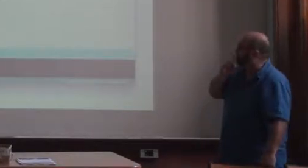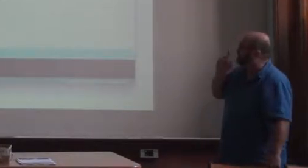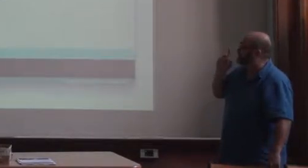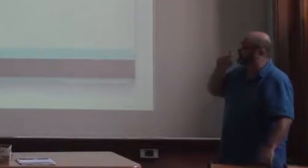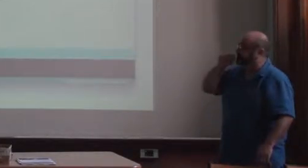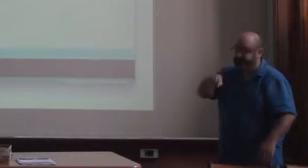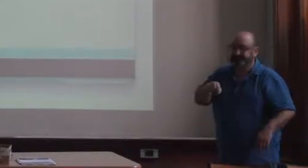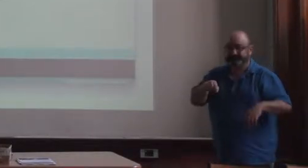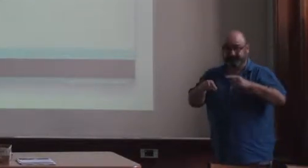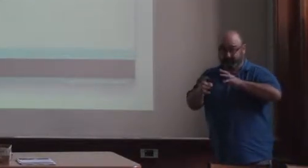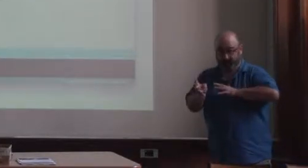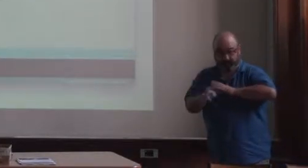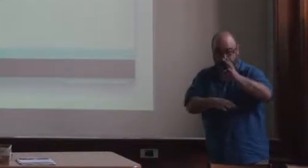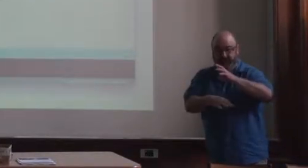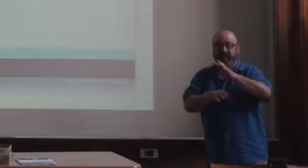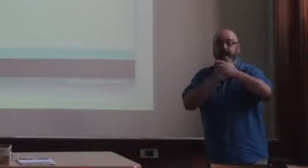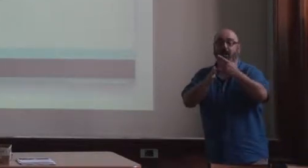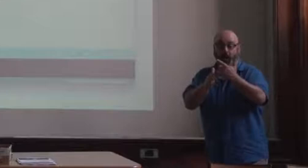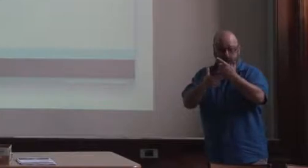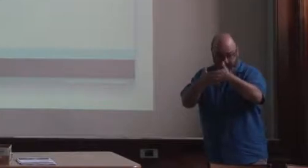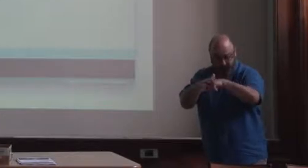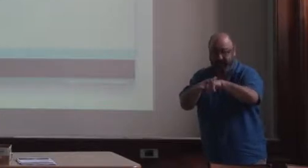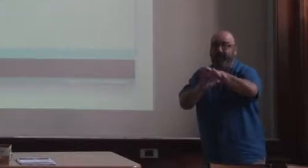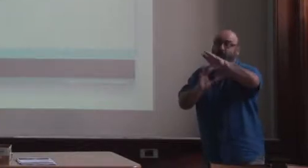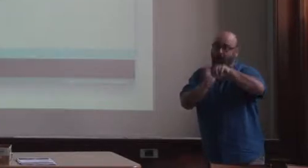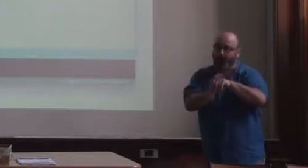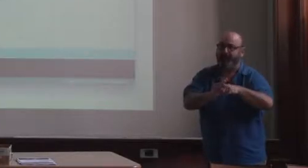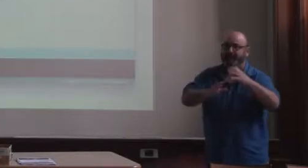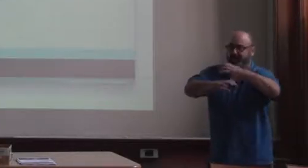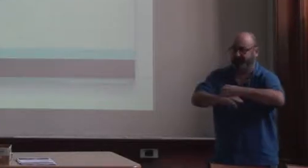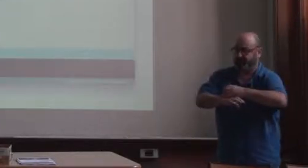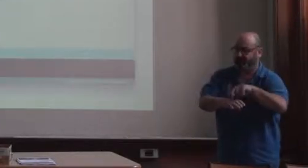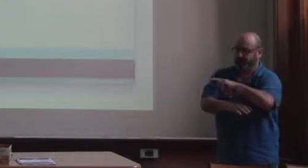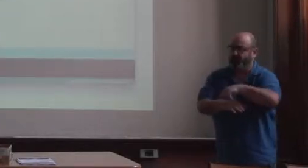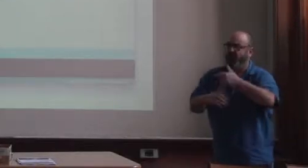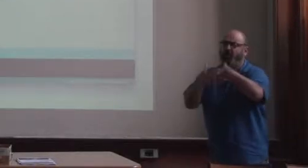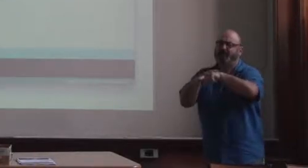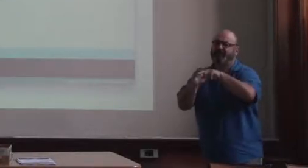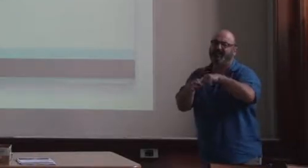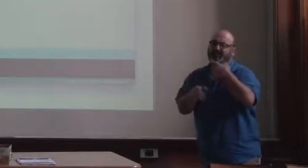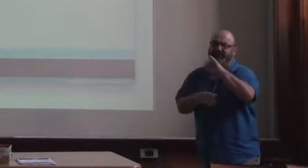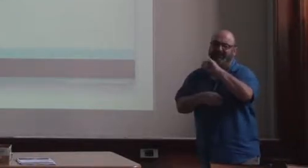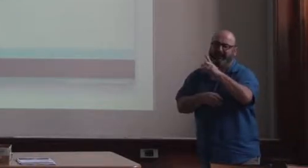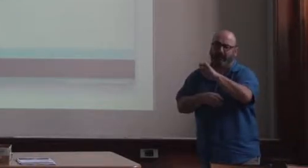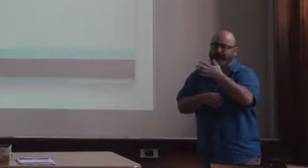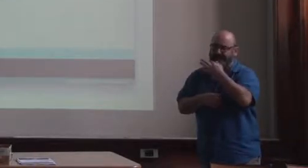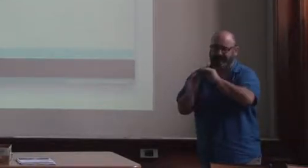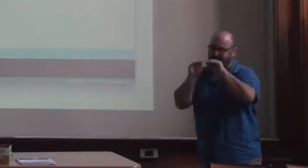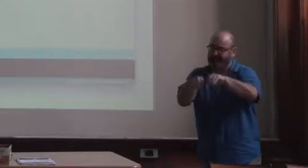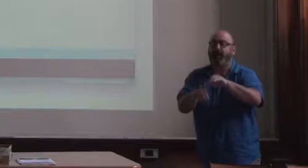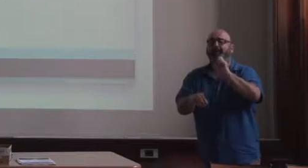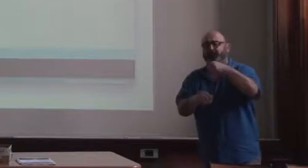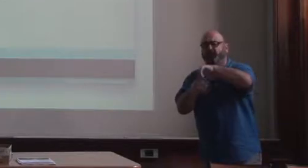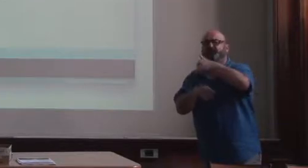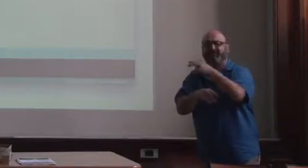et c'est à la fois un projet logiciel et un projet hardware. Donc il y a un logiciel qui a un IDE qui se veut facile à installer, même s'il est en Java, tout